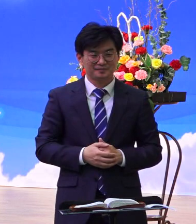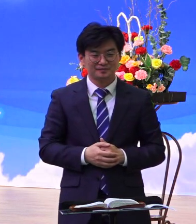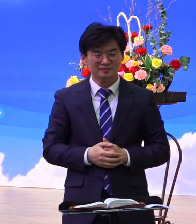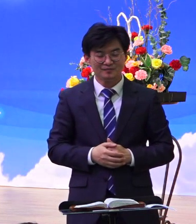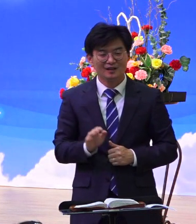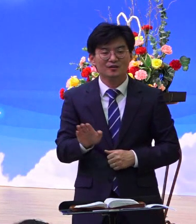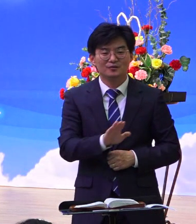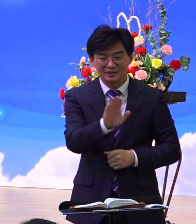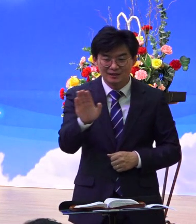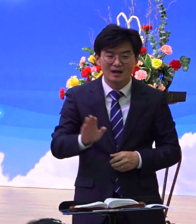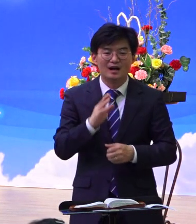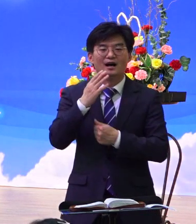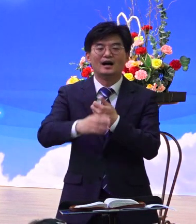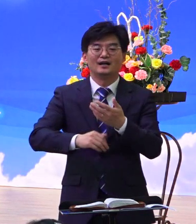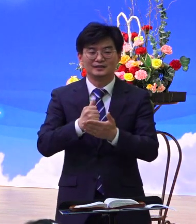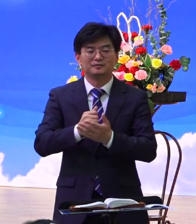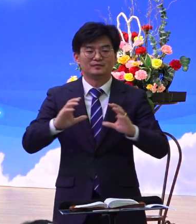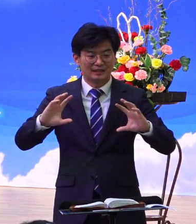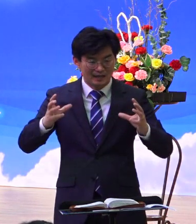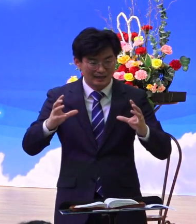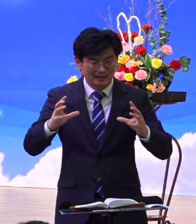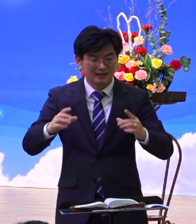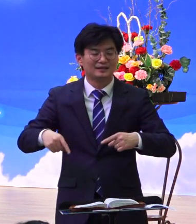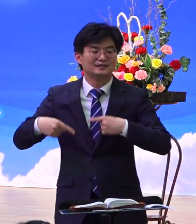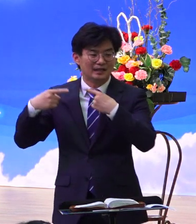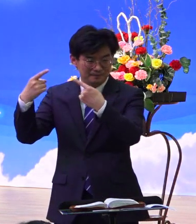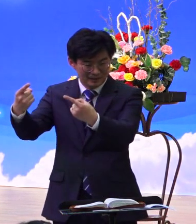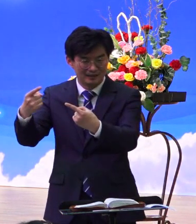언젠가 우리는 하나님 나라에 가겠죠.